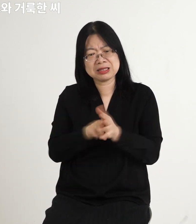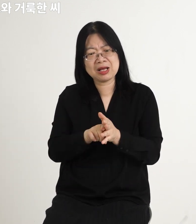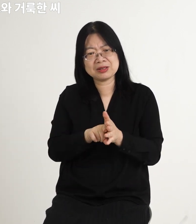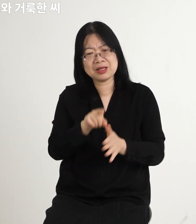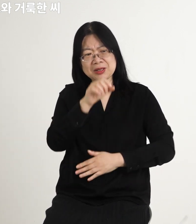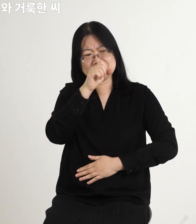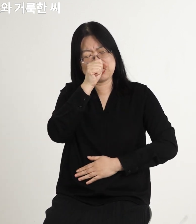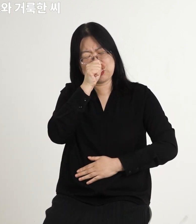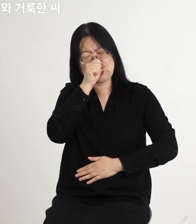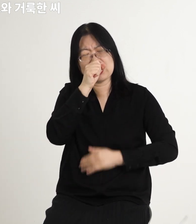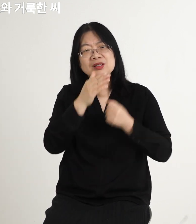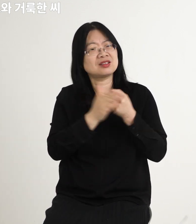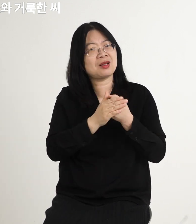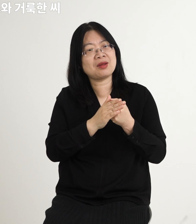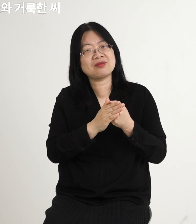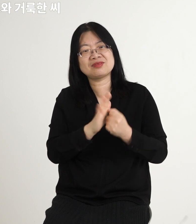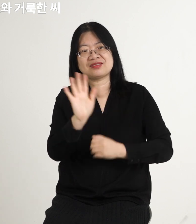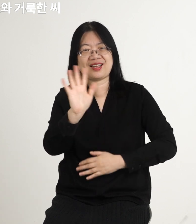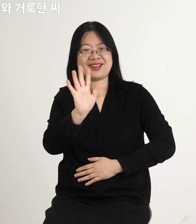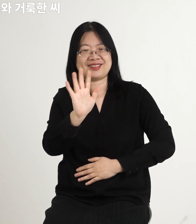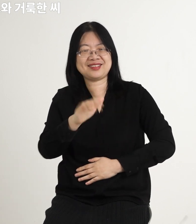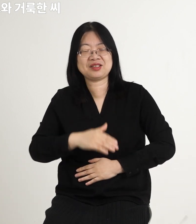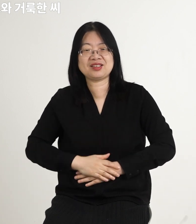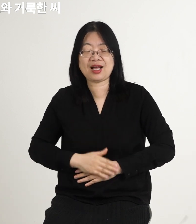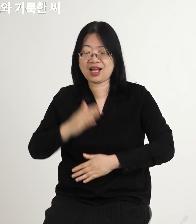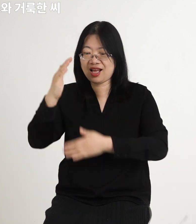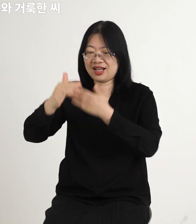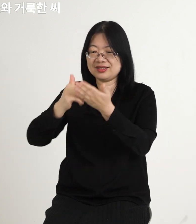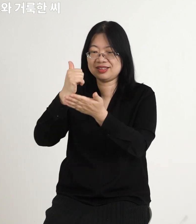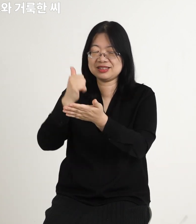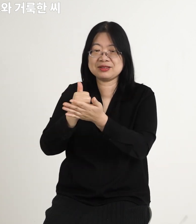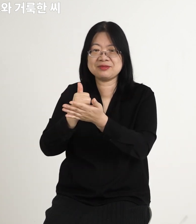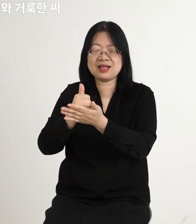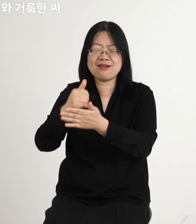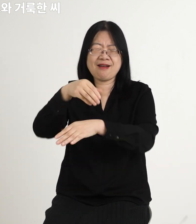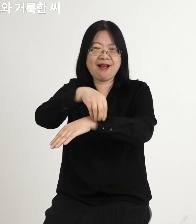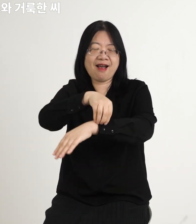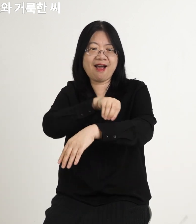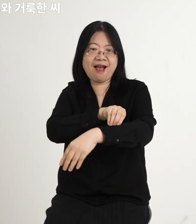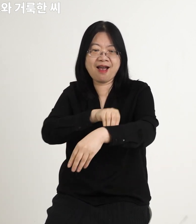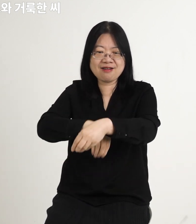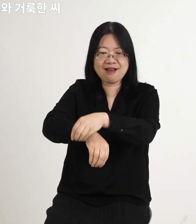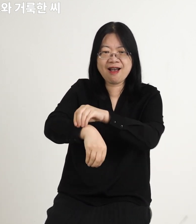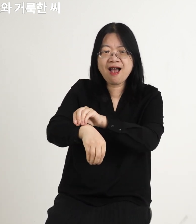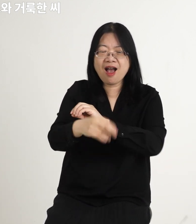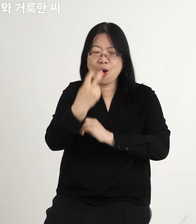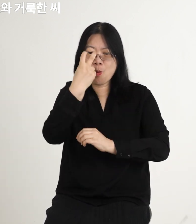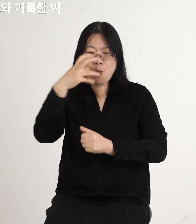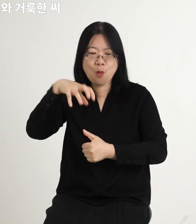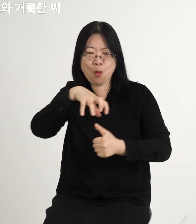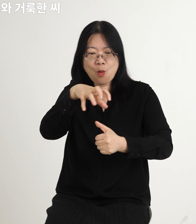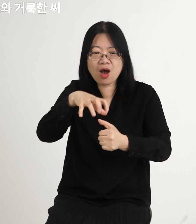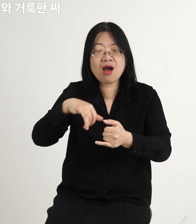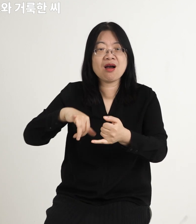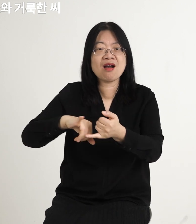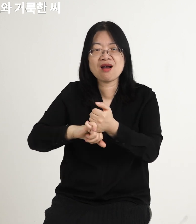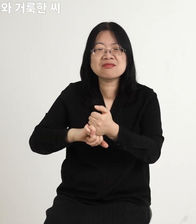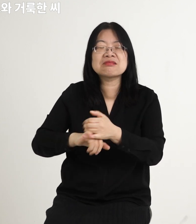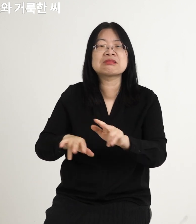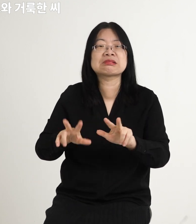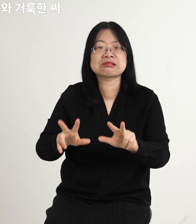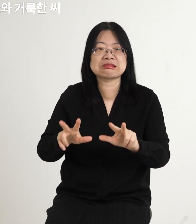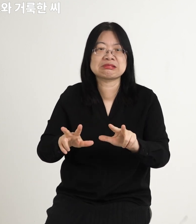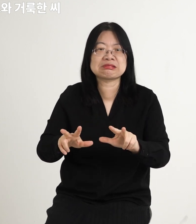좋은 차원에서 한 얘기가 아니에요. 하나님의 적극적인 보호와 약속을 더